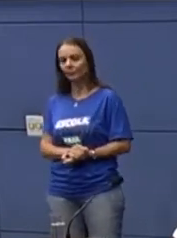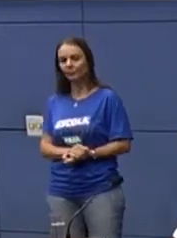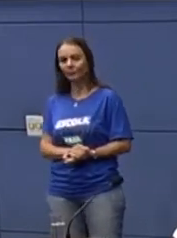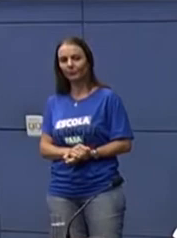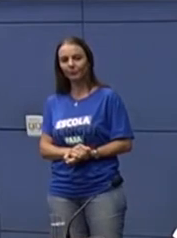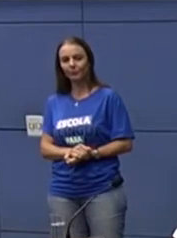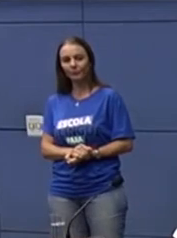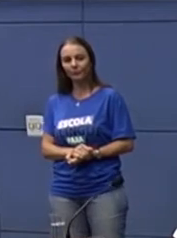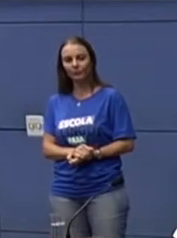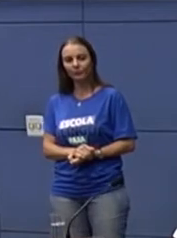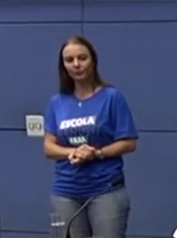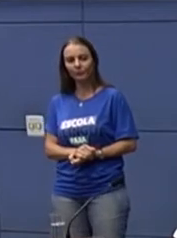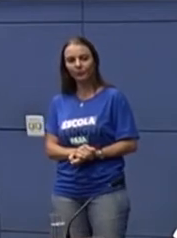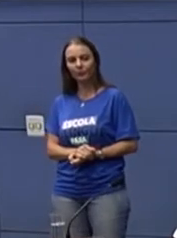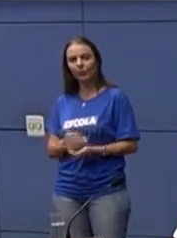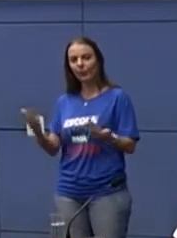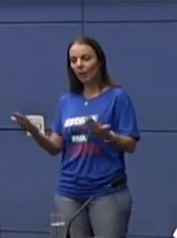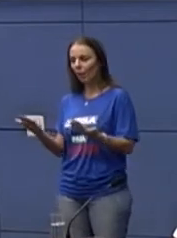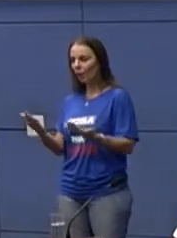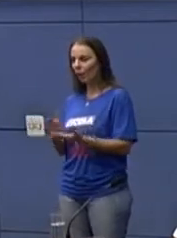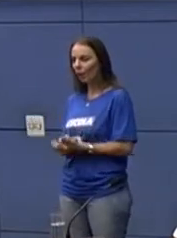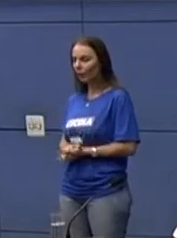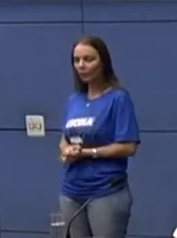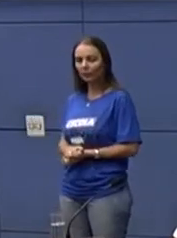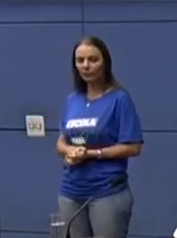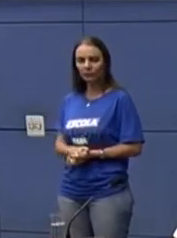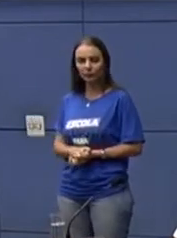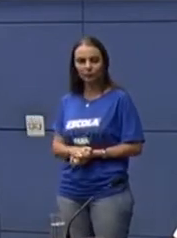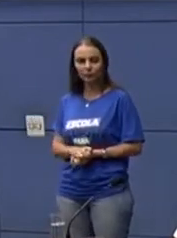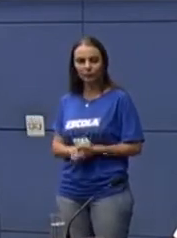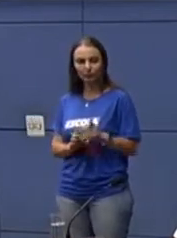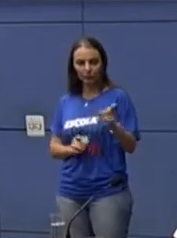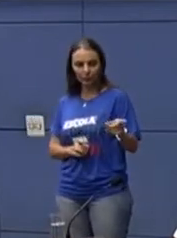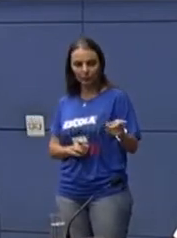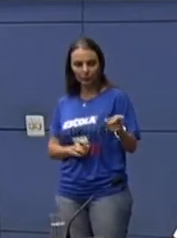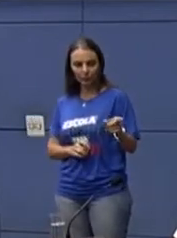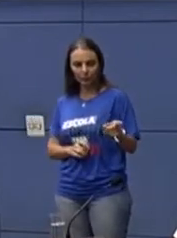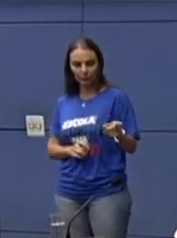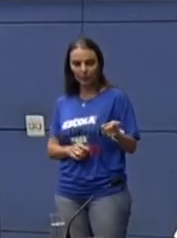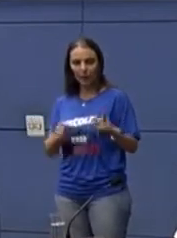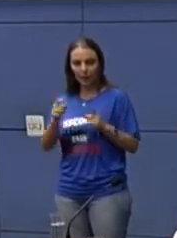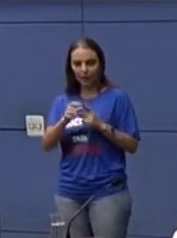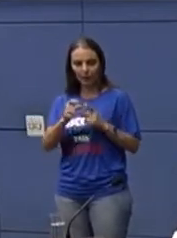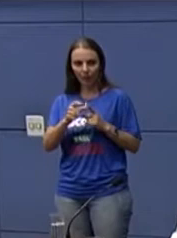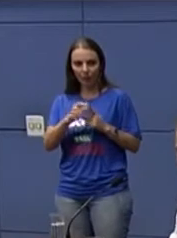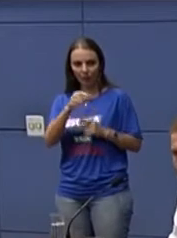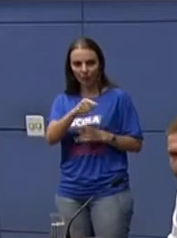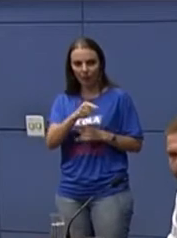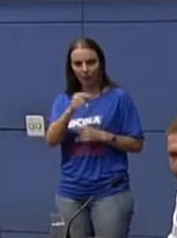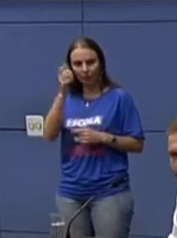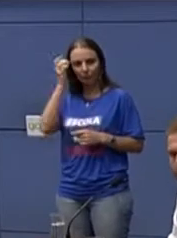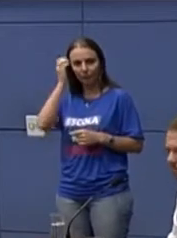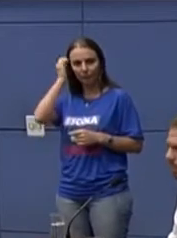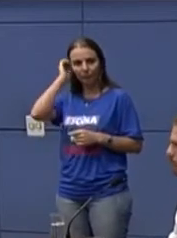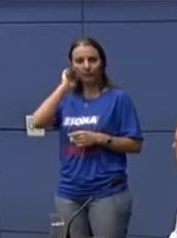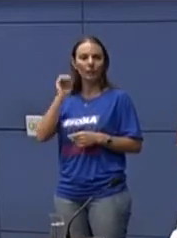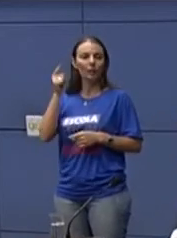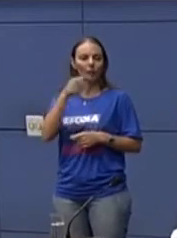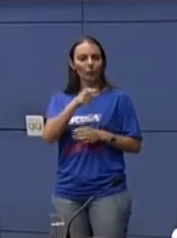FENES. Então, passaria aqui agora ao Marcos Vinícius, para que ele pudesse,